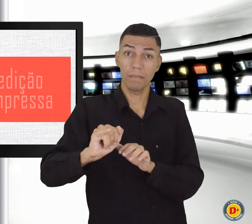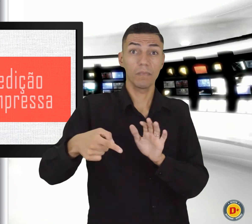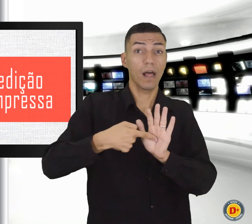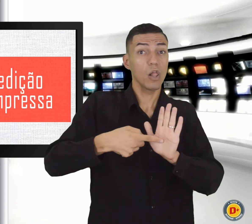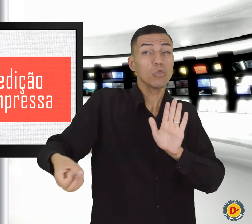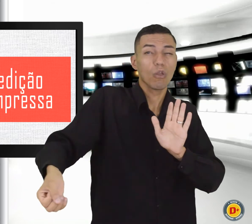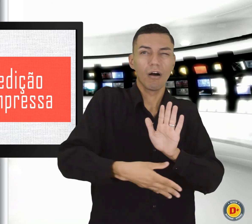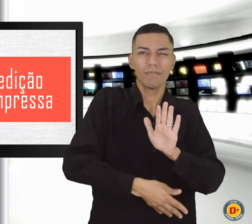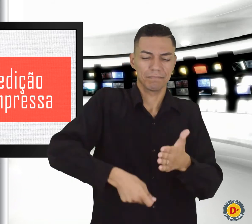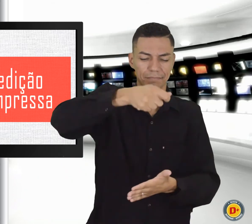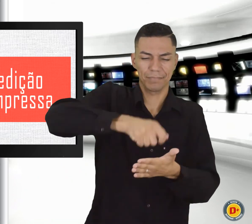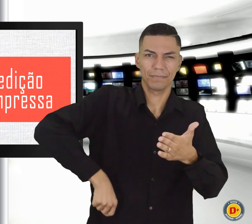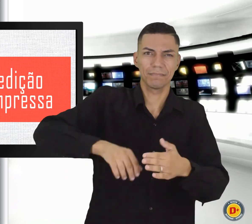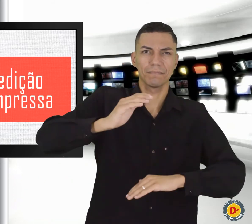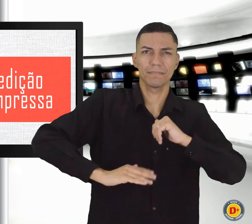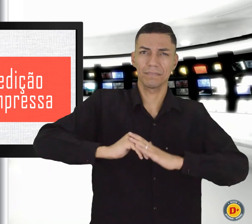sancionada pela Presidência da República em